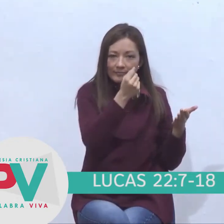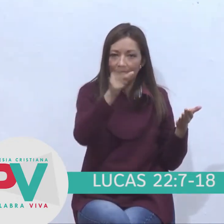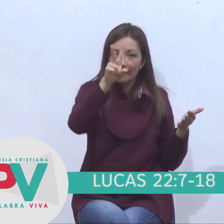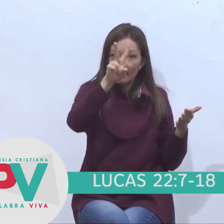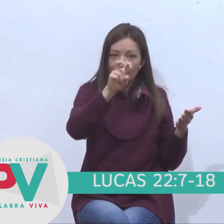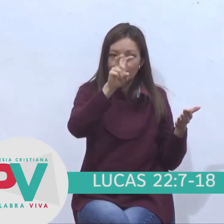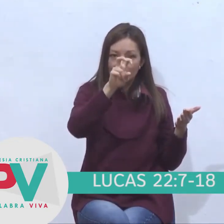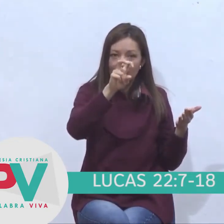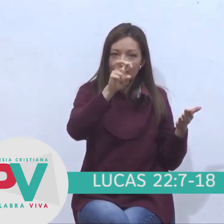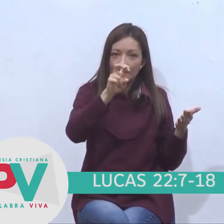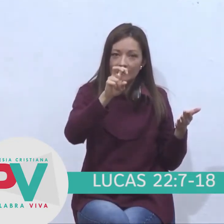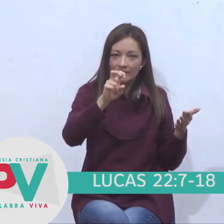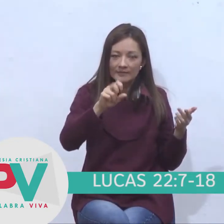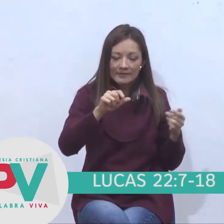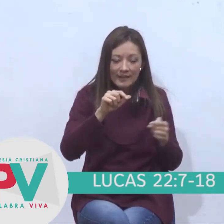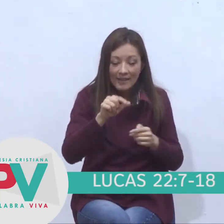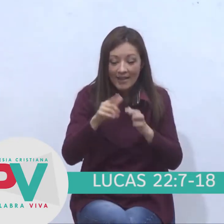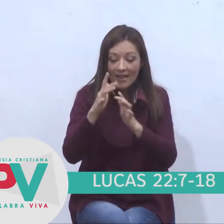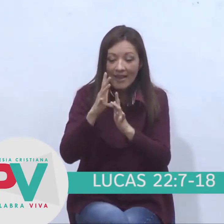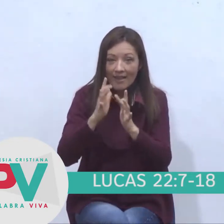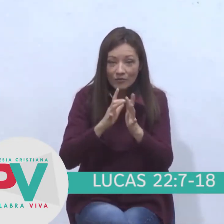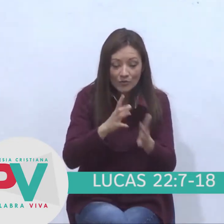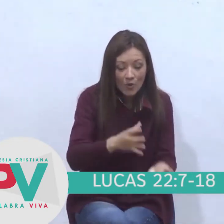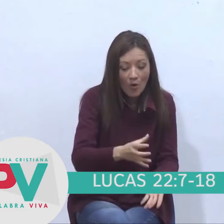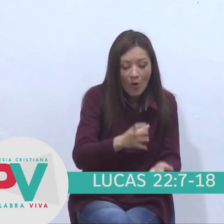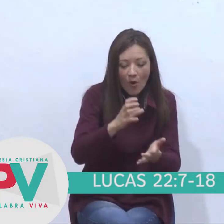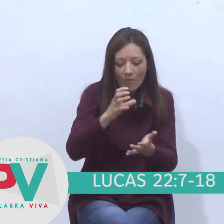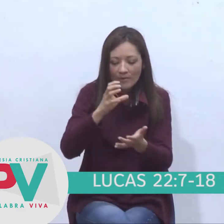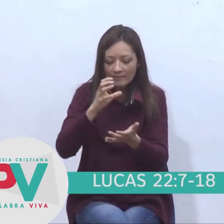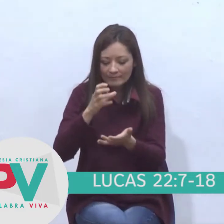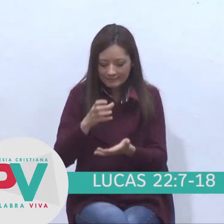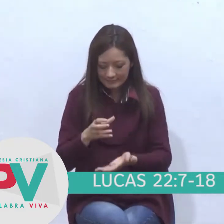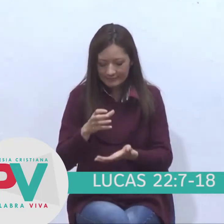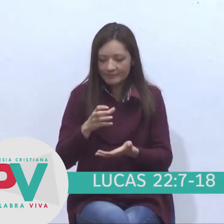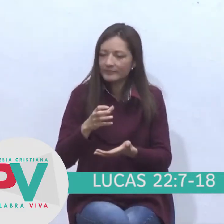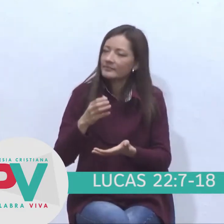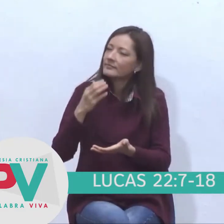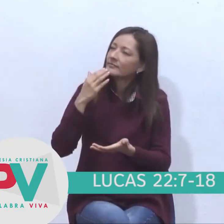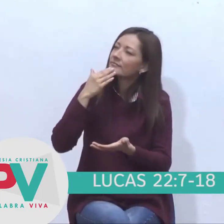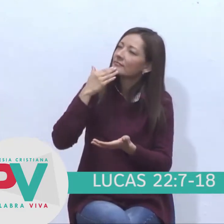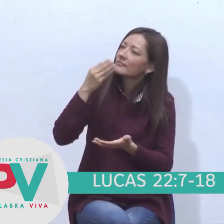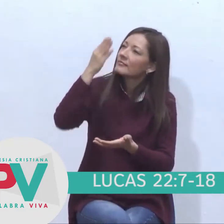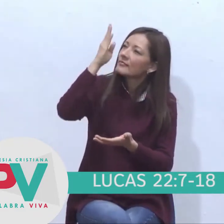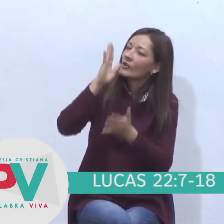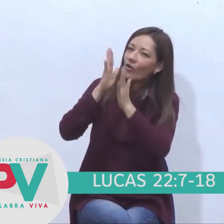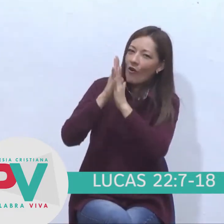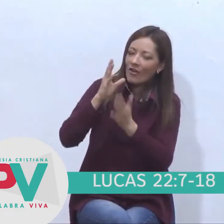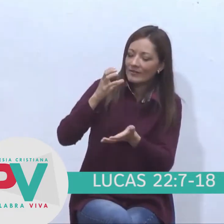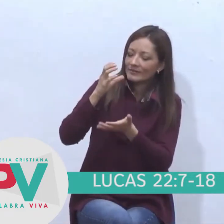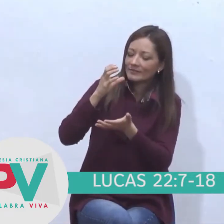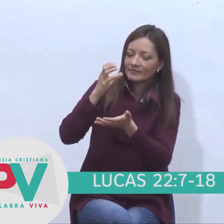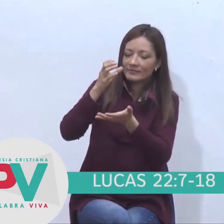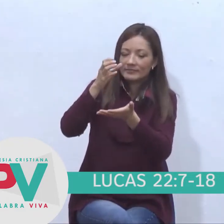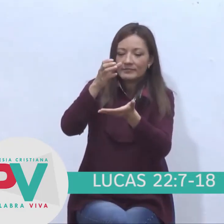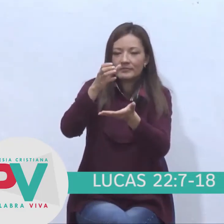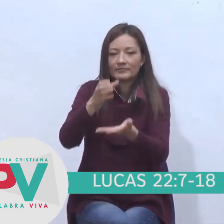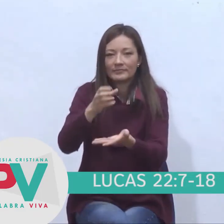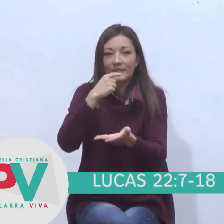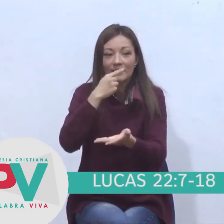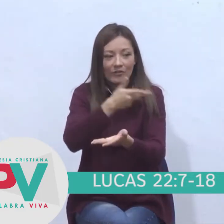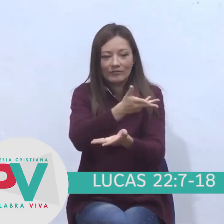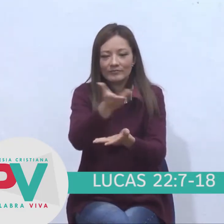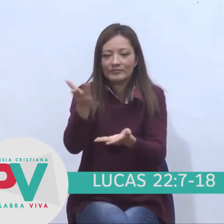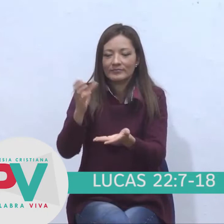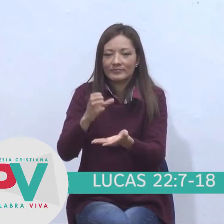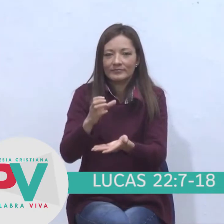17: y habiendo tomado la copa, dio gracias y dijo. ¿Quiere que le cuente algo curioso? Y quiero saludar a